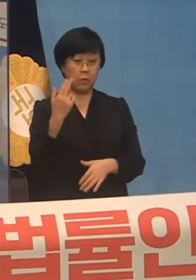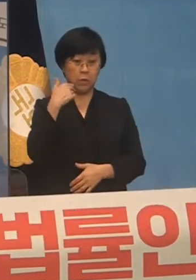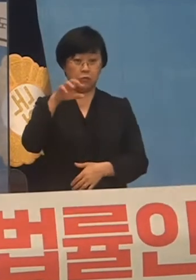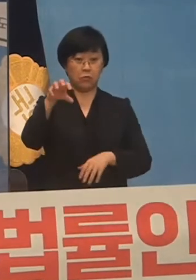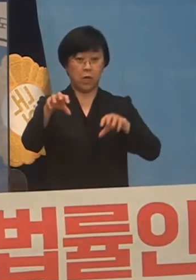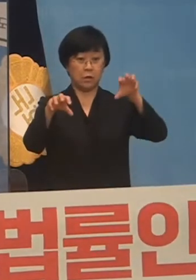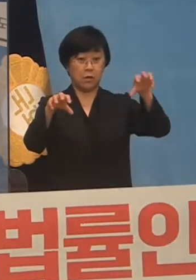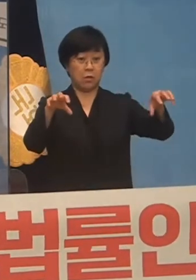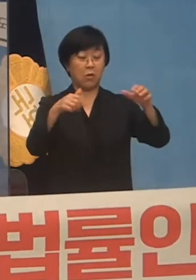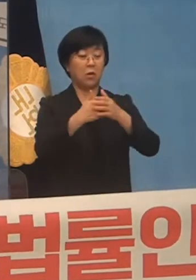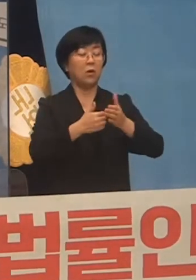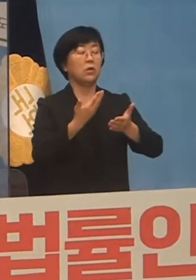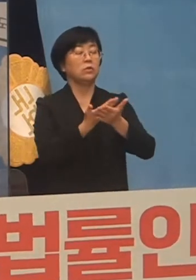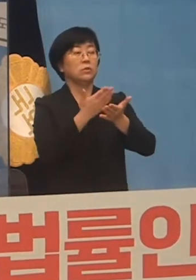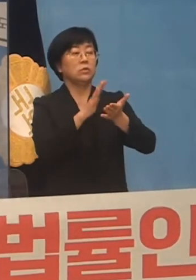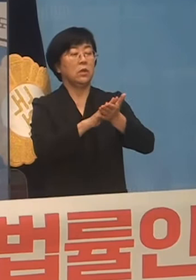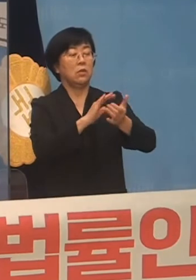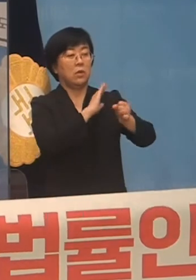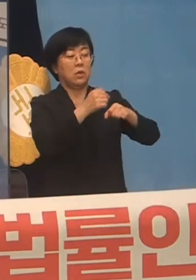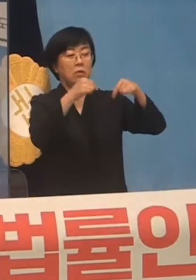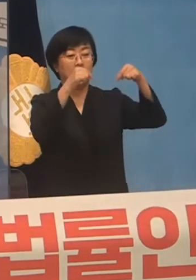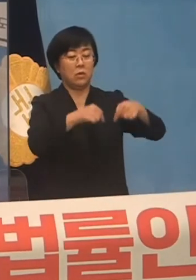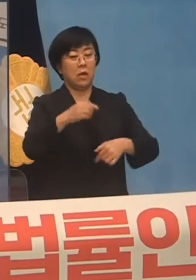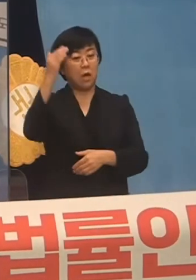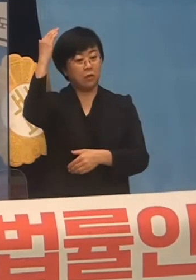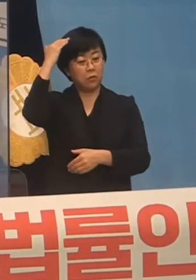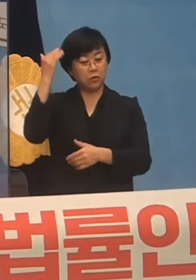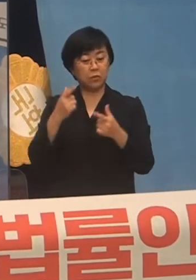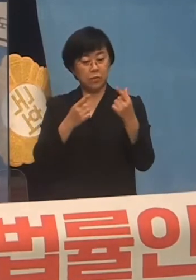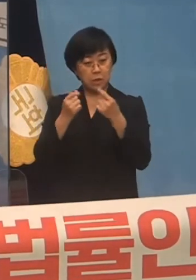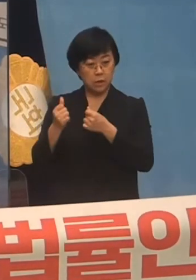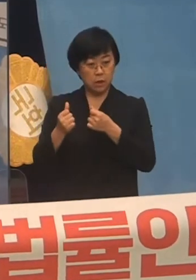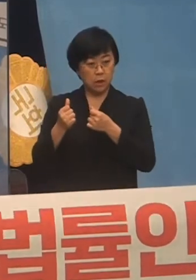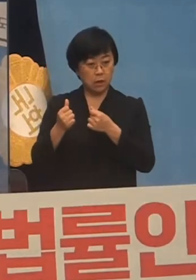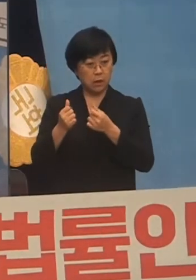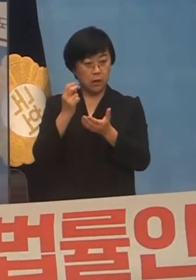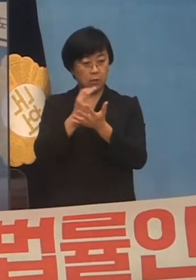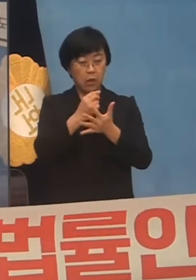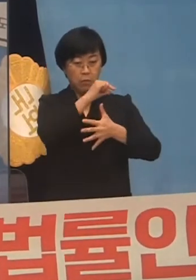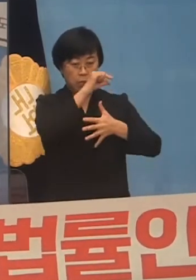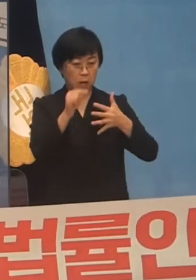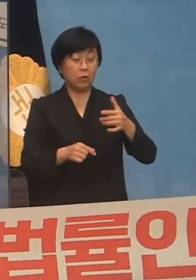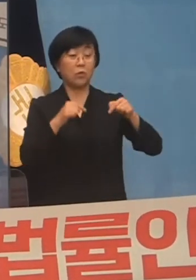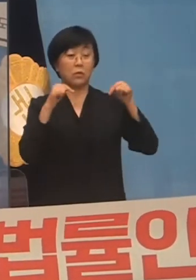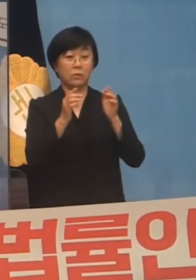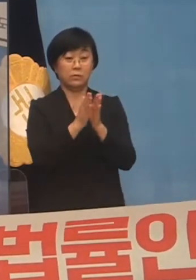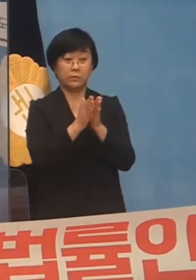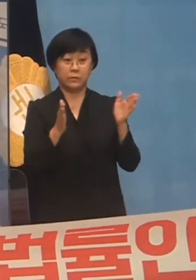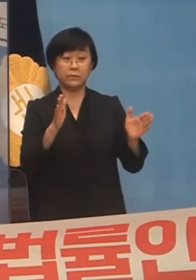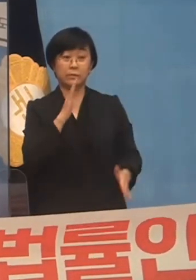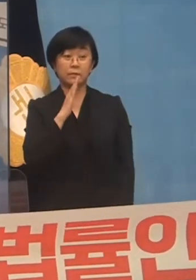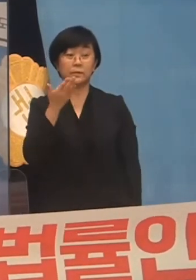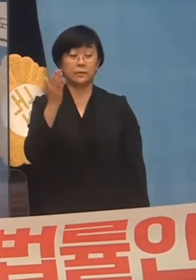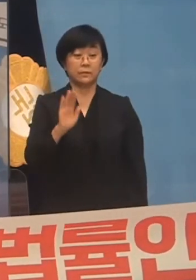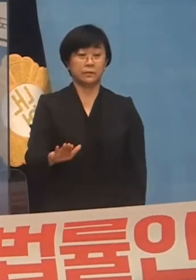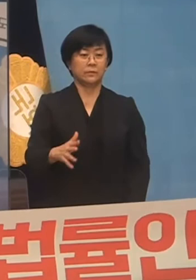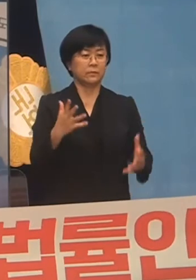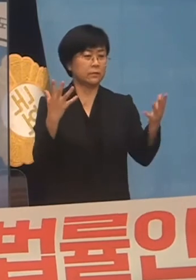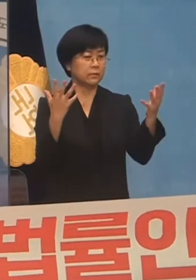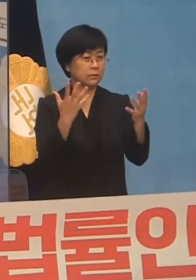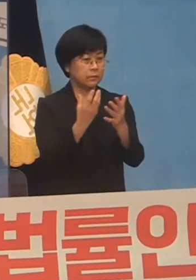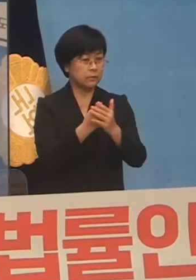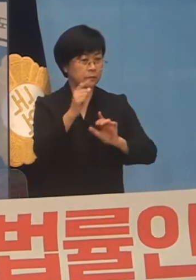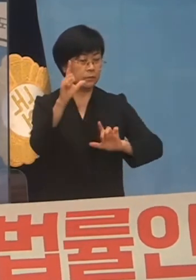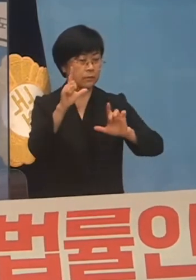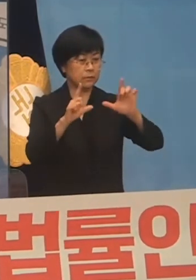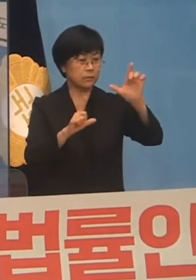수리할 권리에 대한 논의가 있으면서 국내에서도 유사한 법안들이 논의가 시작이 되었습니다. 하지만 이렇게 완전한